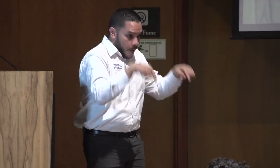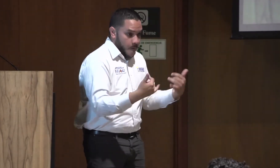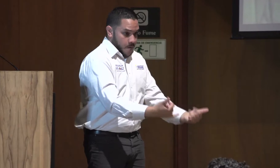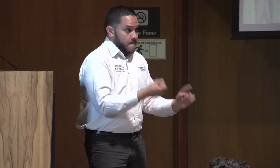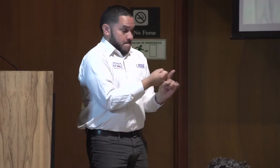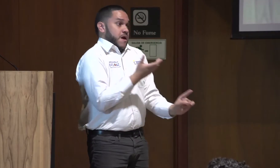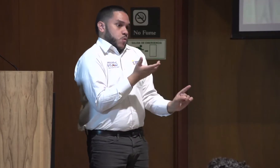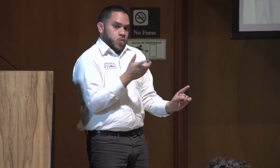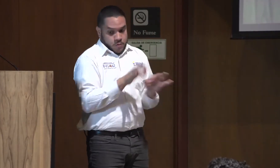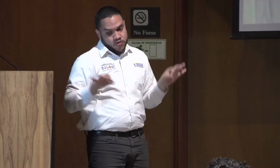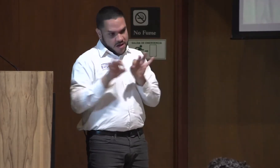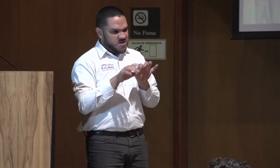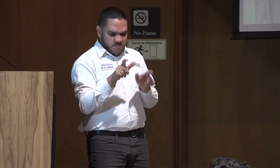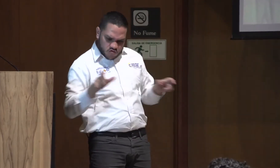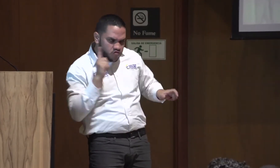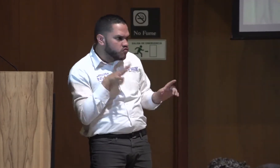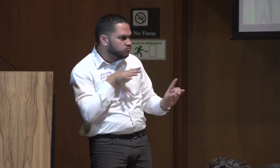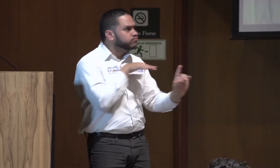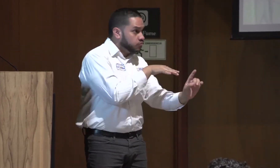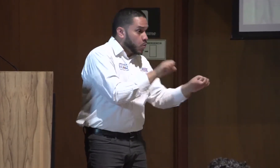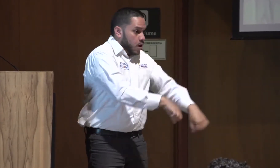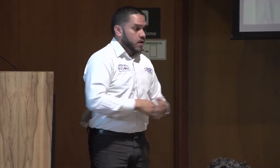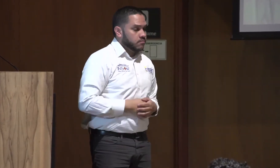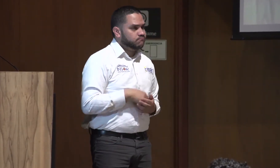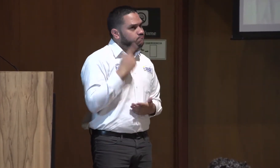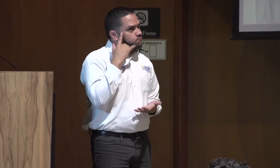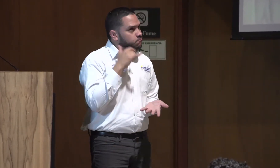importantísimo, pero sin embargo pienso que hay algunas